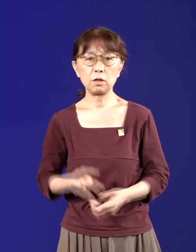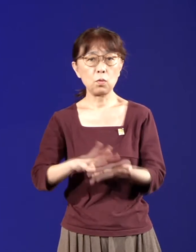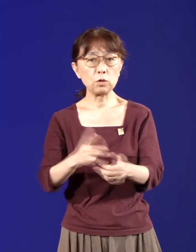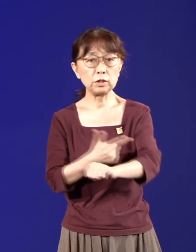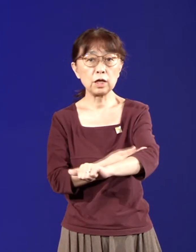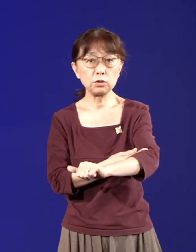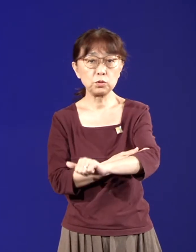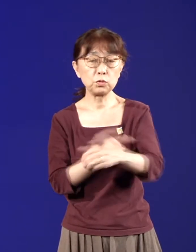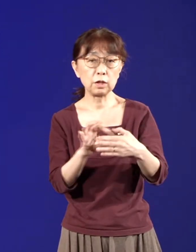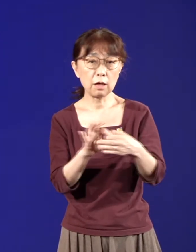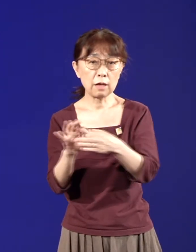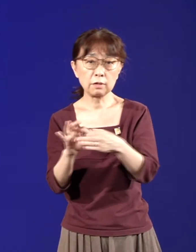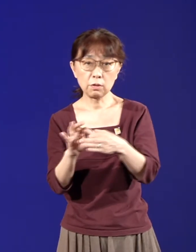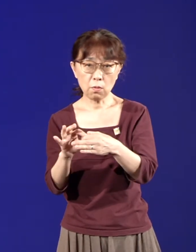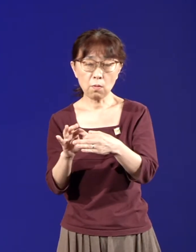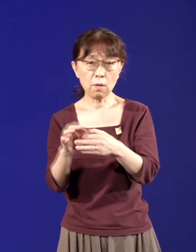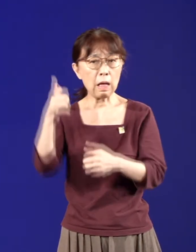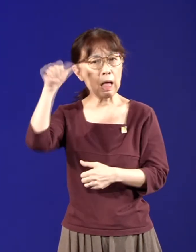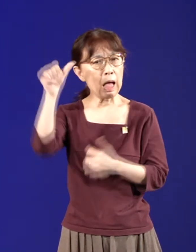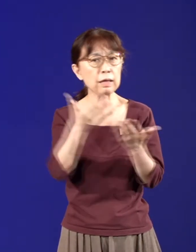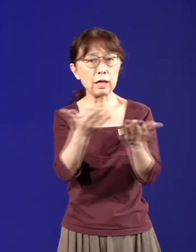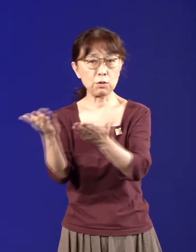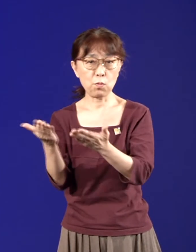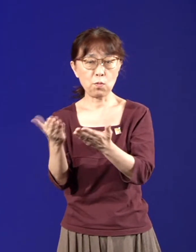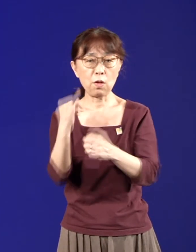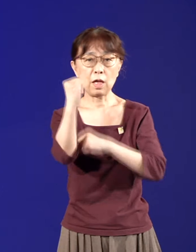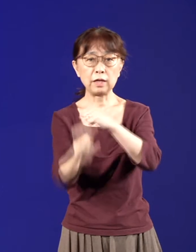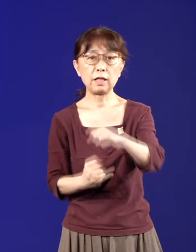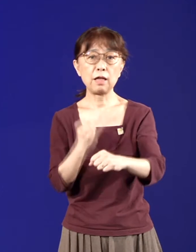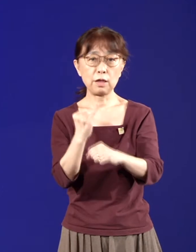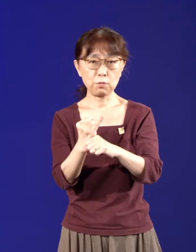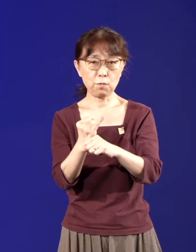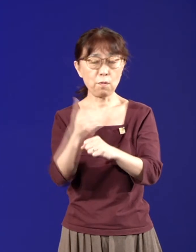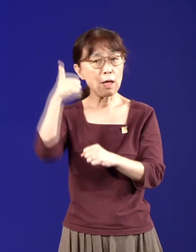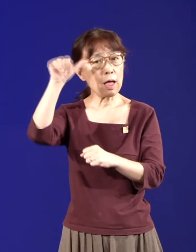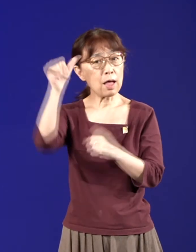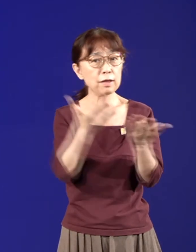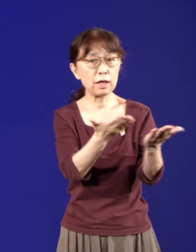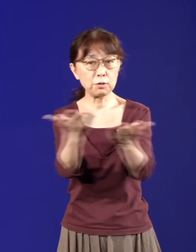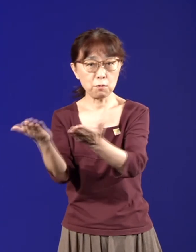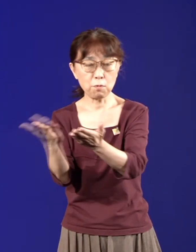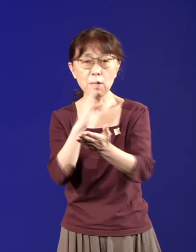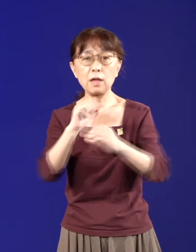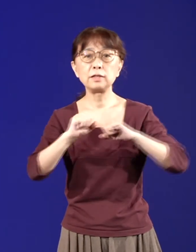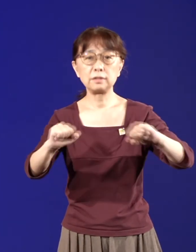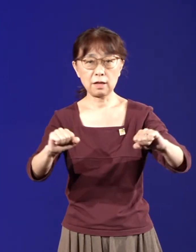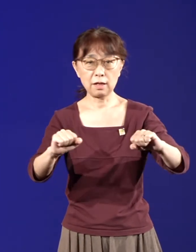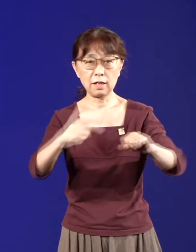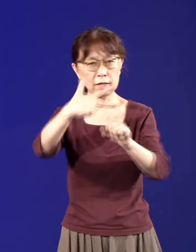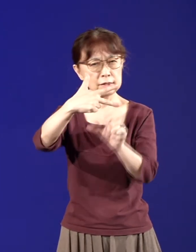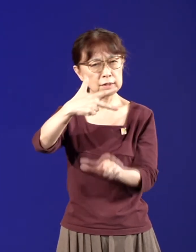ン接種に関してのアンケート、インターネットでのアンケートを実施をいたしました。7